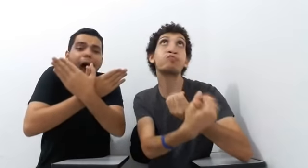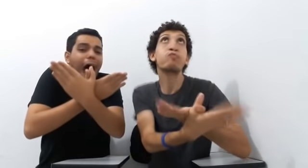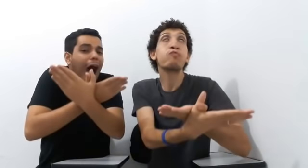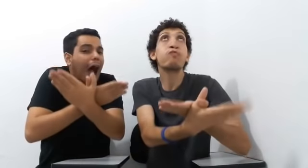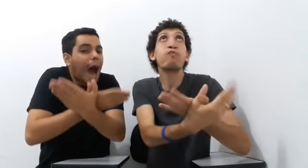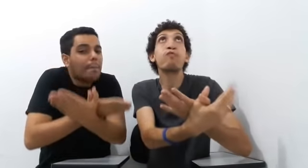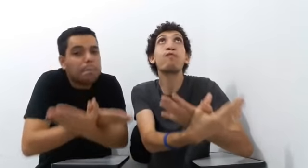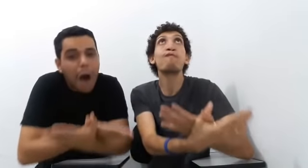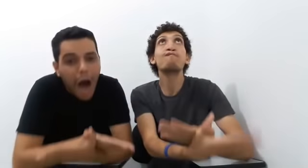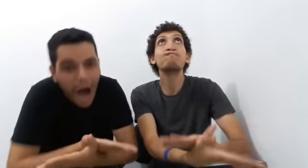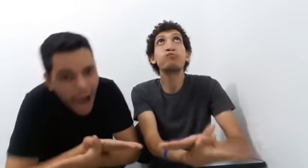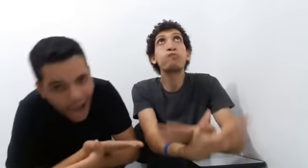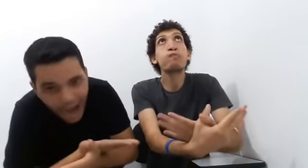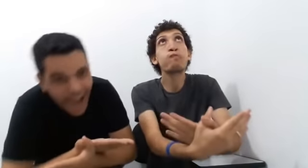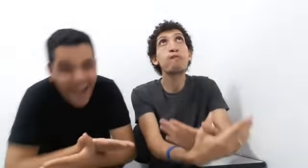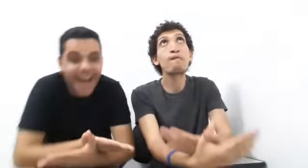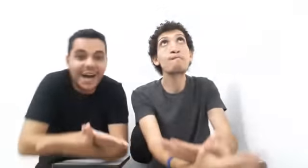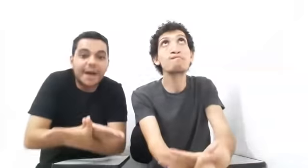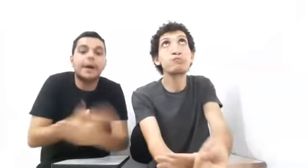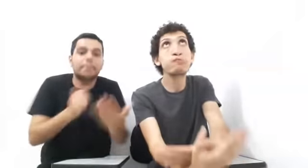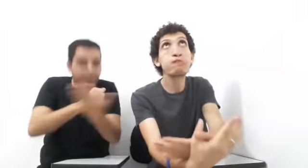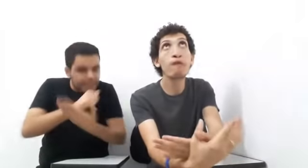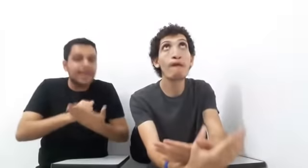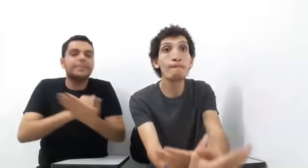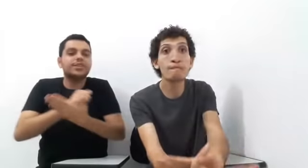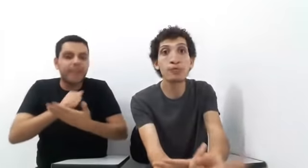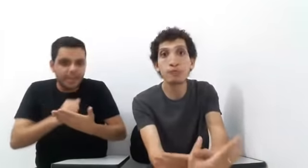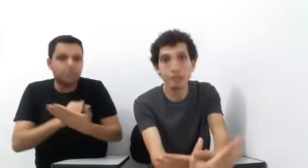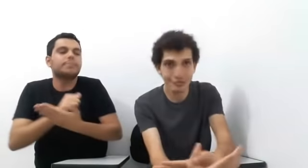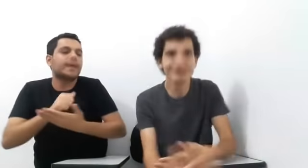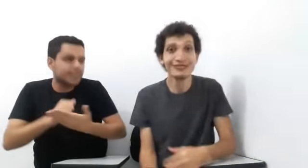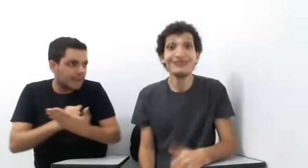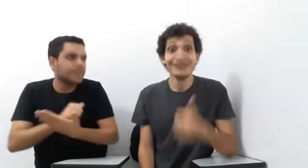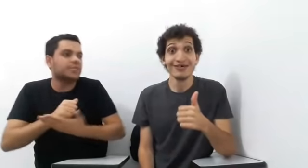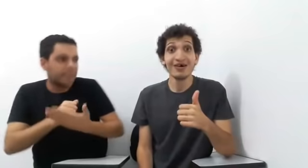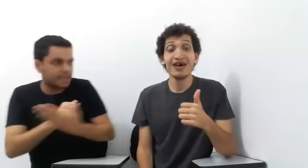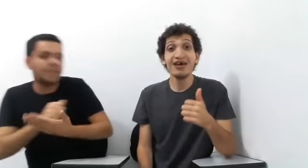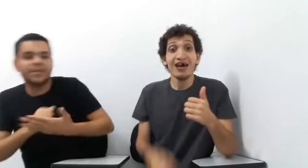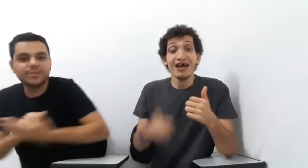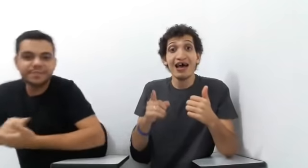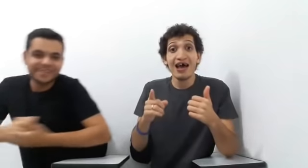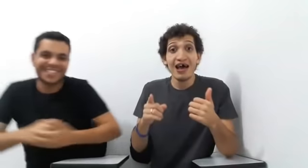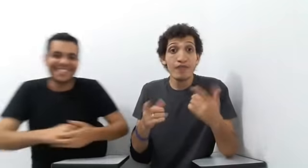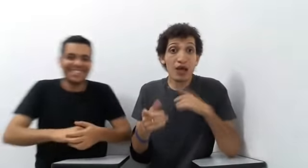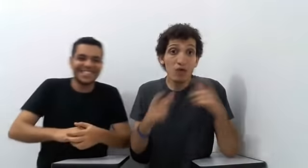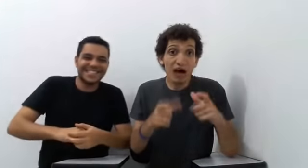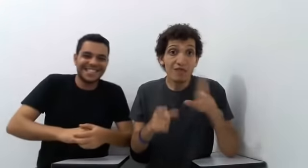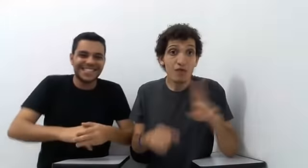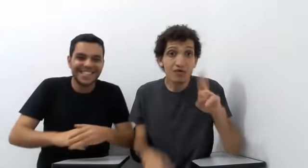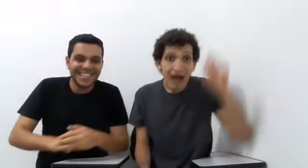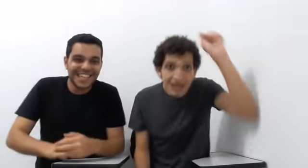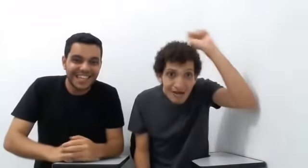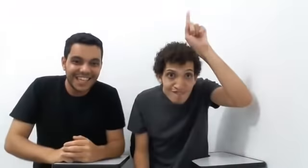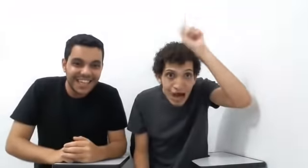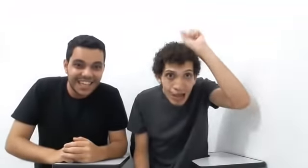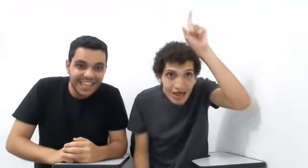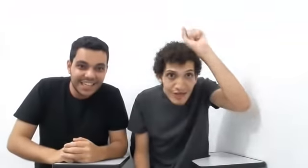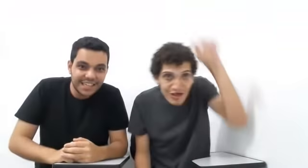Ativou a baleia. Pá! Basicamente é isso, basicamente. Tem lugar que vai usar aí baleia, nem no